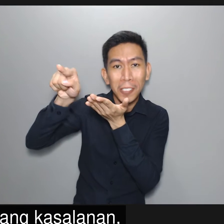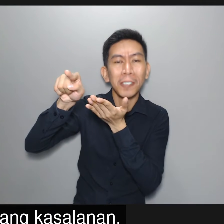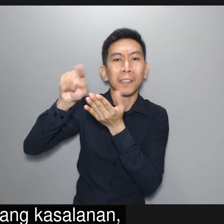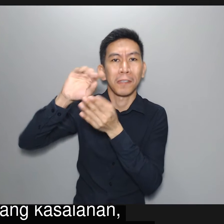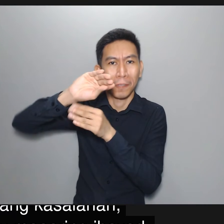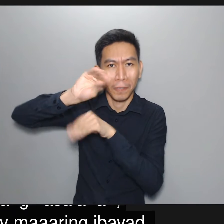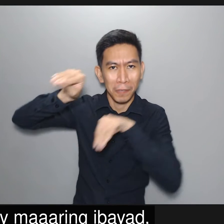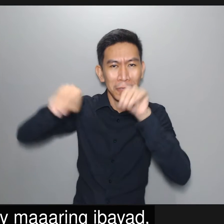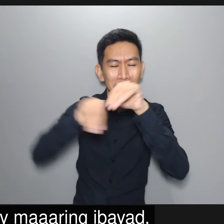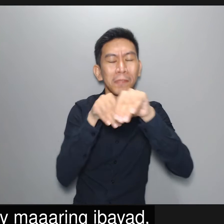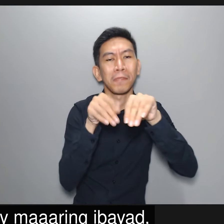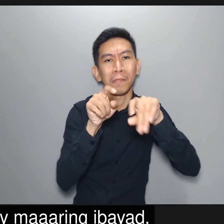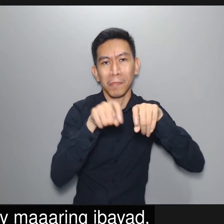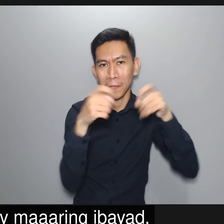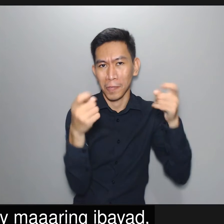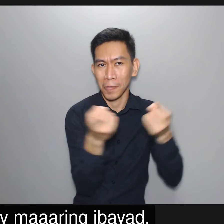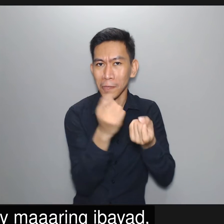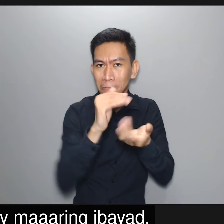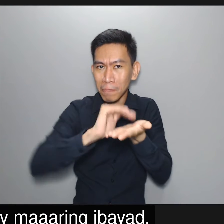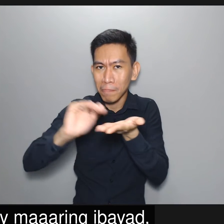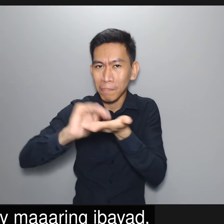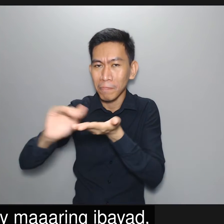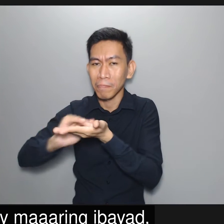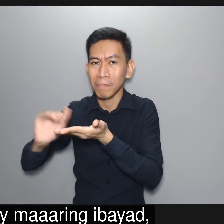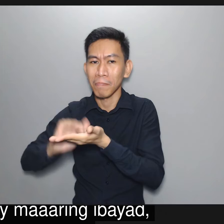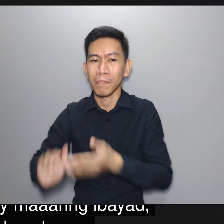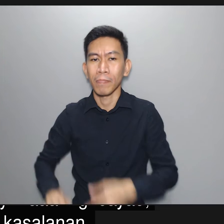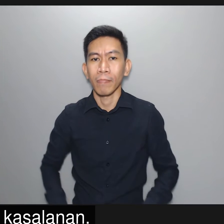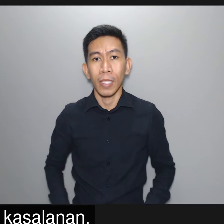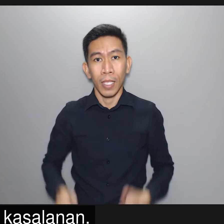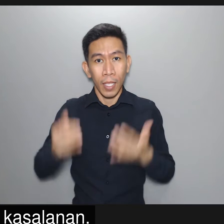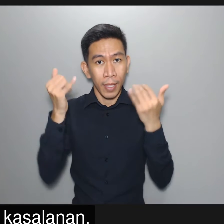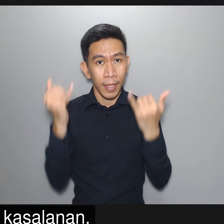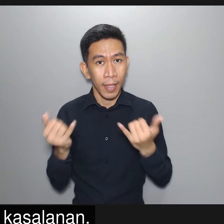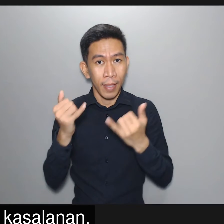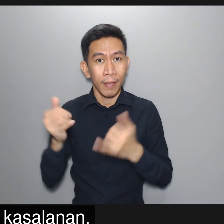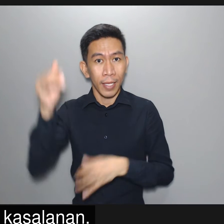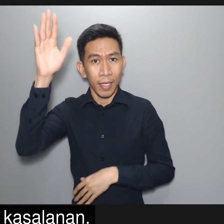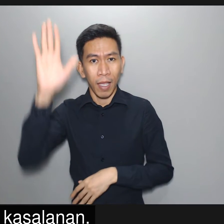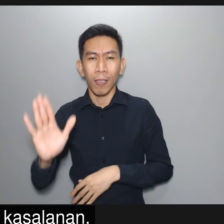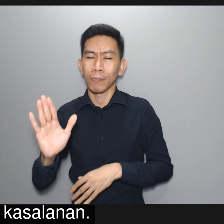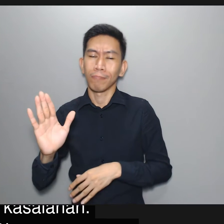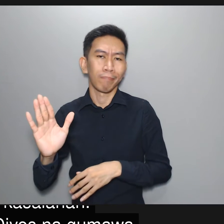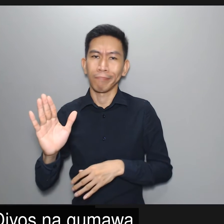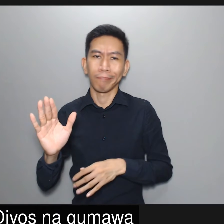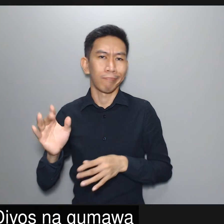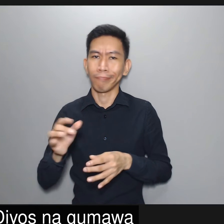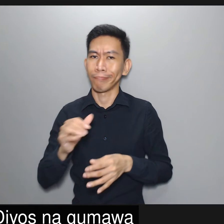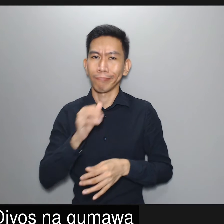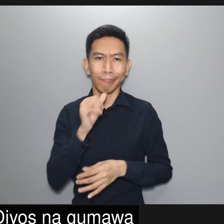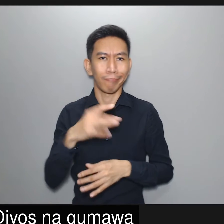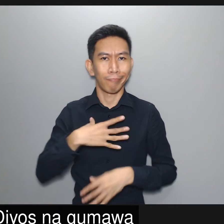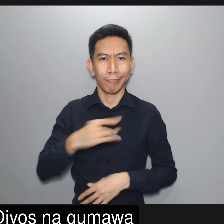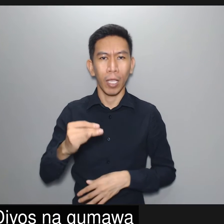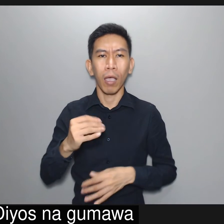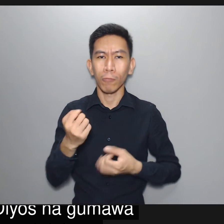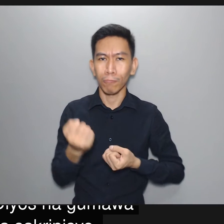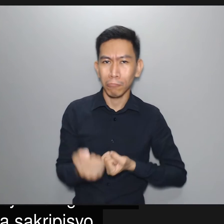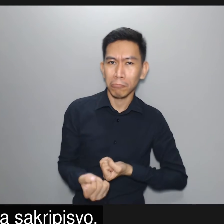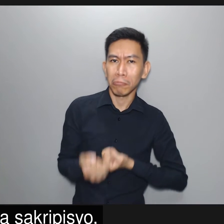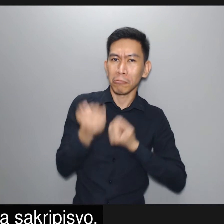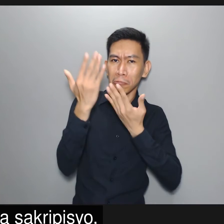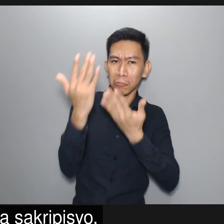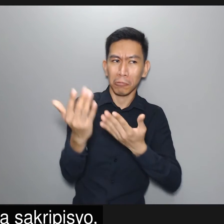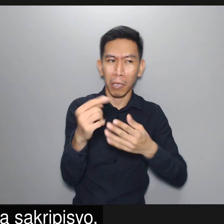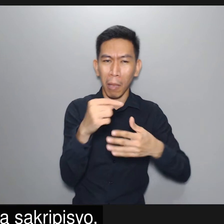kasalanan. Ngayon, ayaw ng Diyos na gumawa pa tayo ng mga sakripisyo sapagkat ginawa na ni